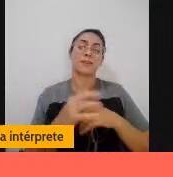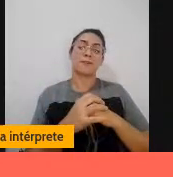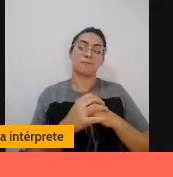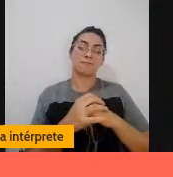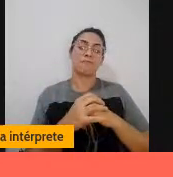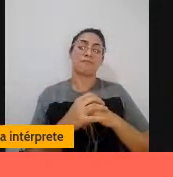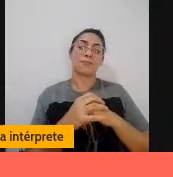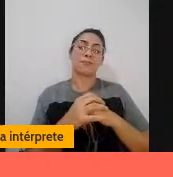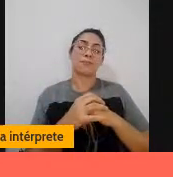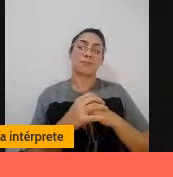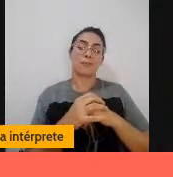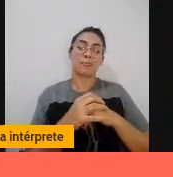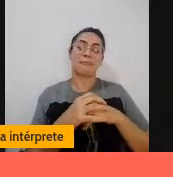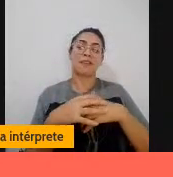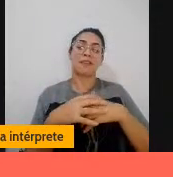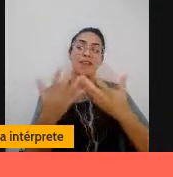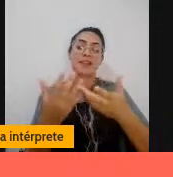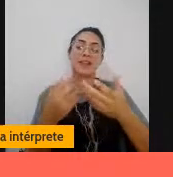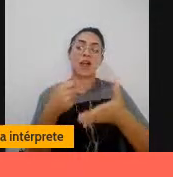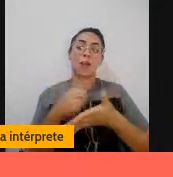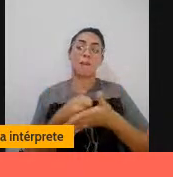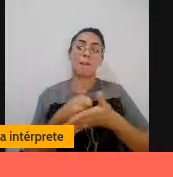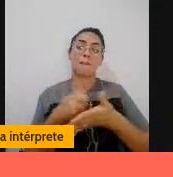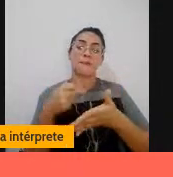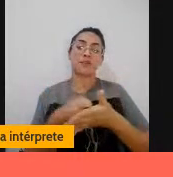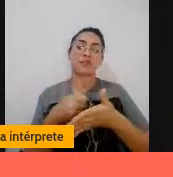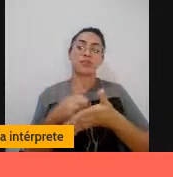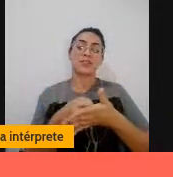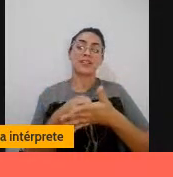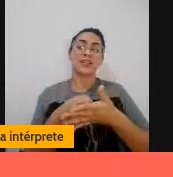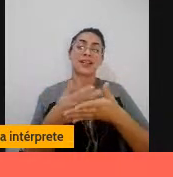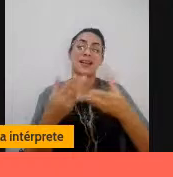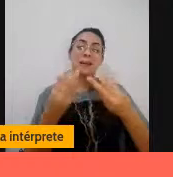E essa obrigatoriedade acaba...